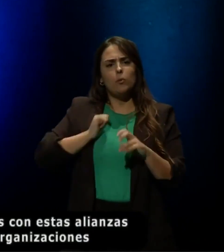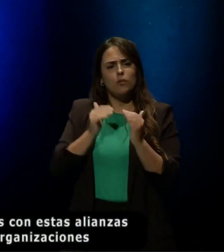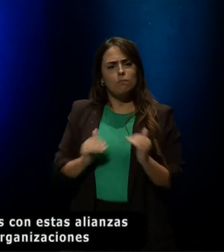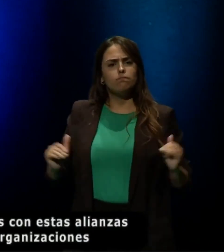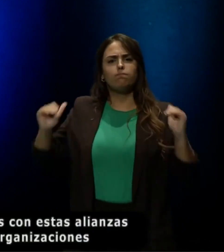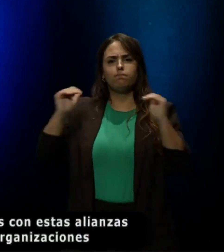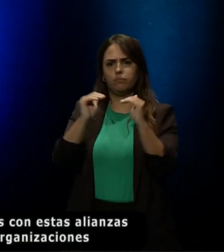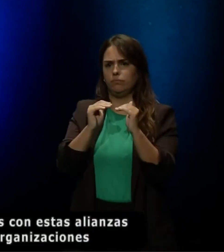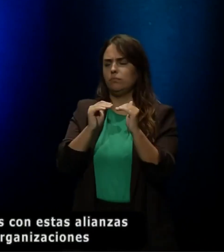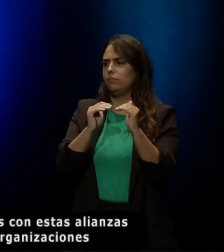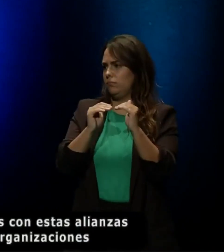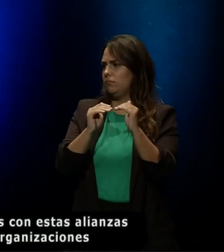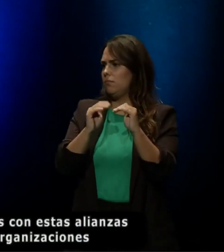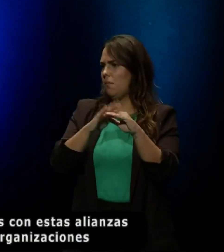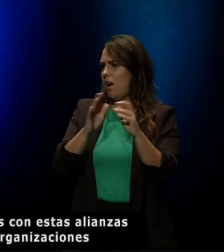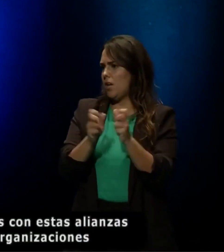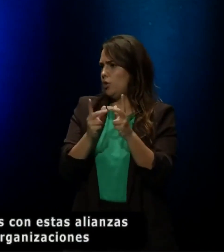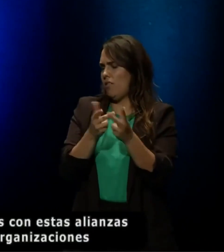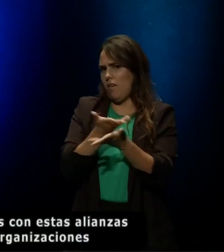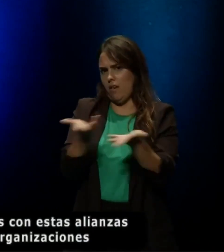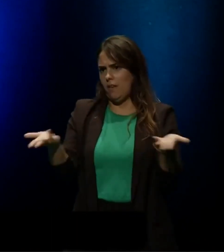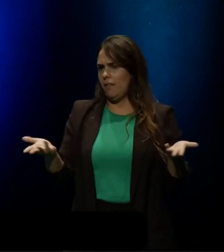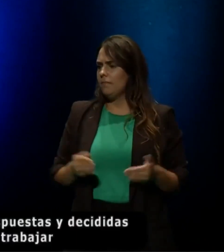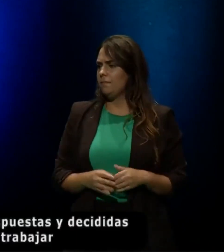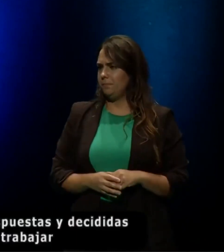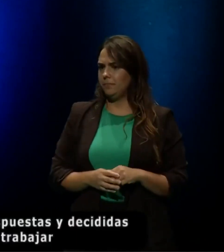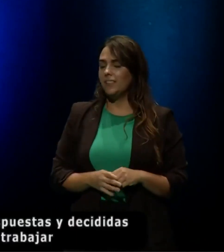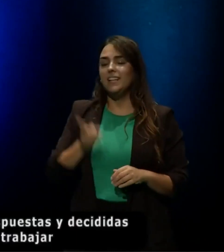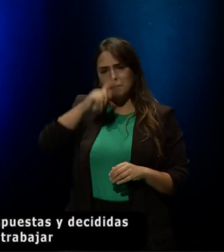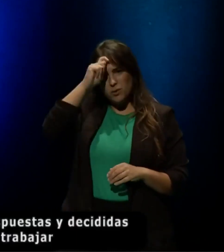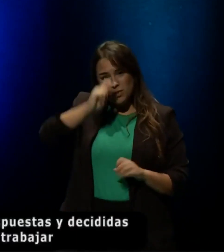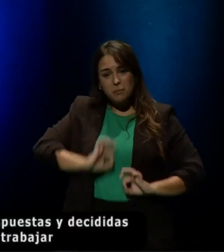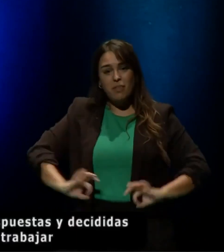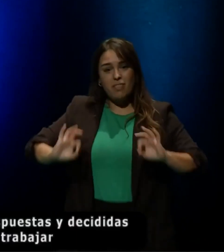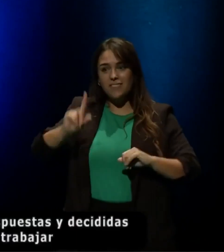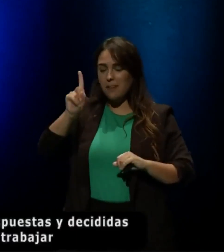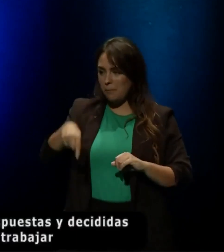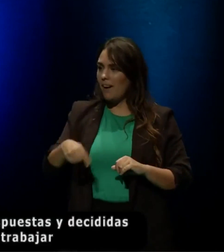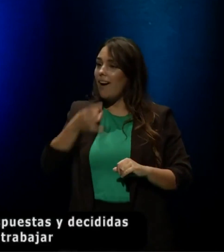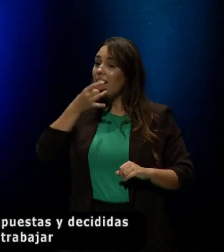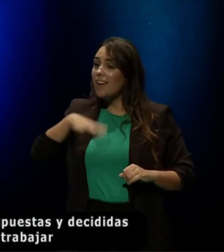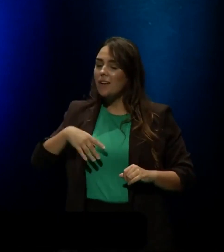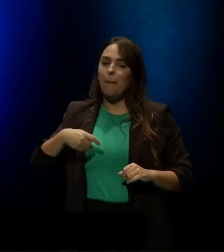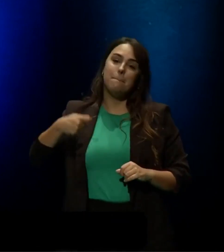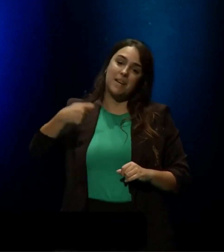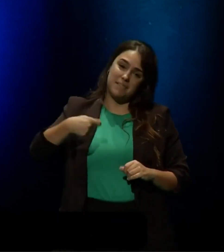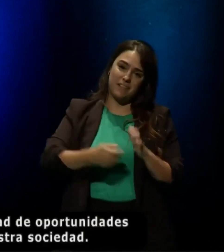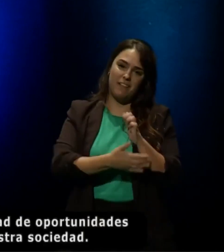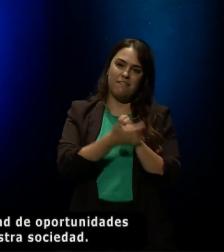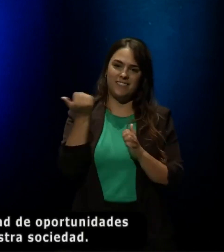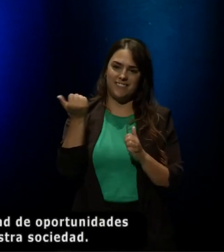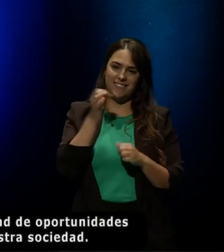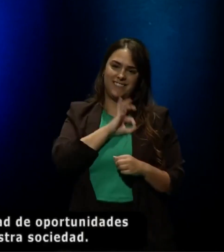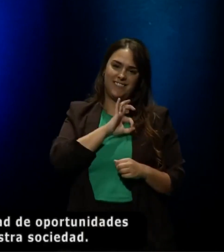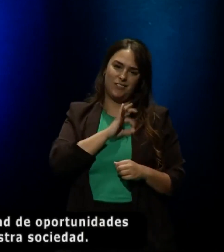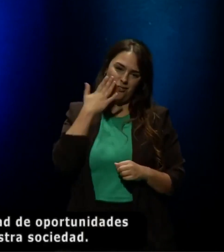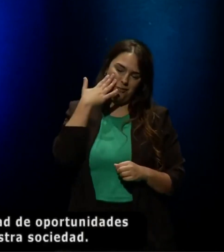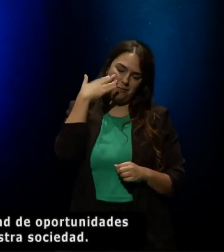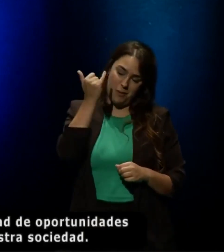oportunidades en nuestra sociedad. Y un saludo muy especial al presidente de FESA, José